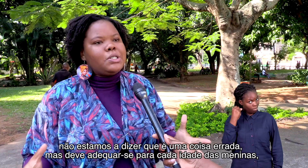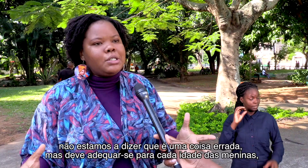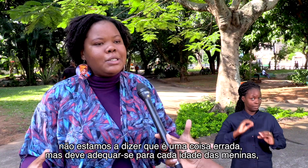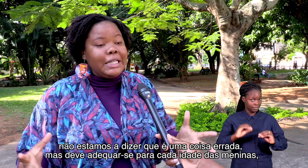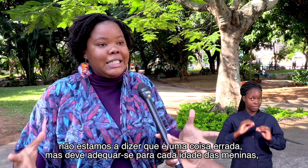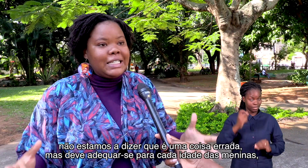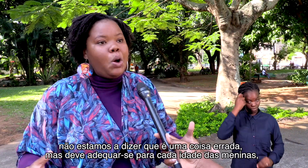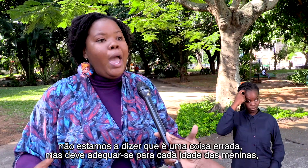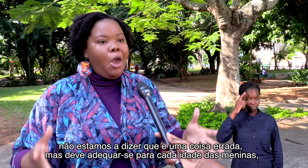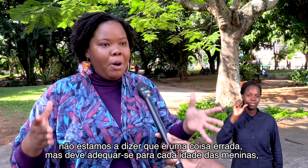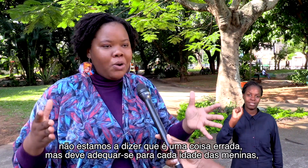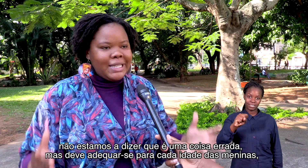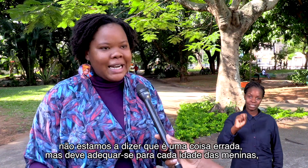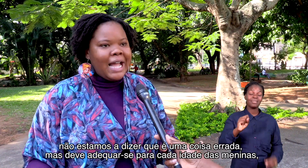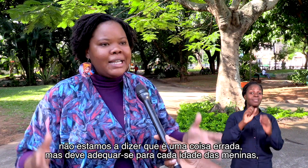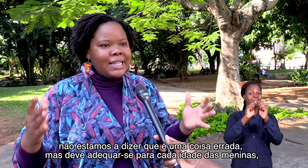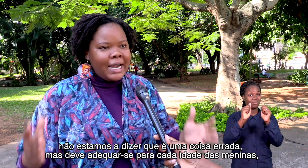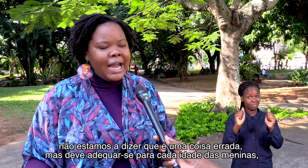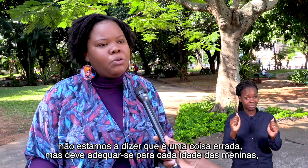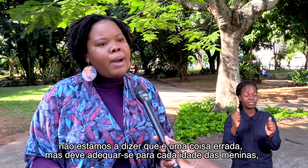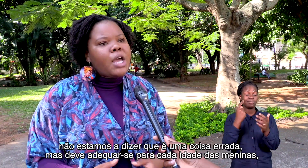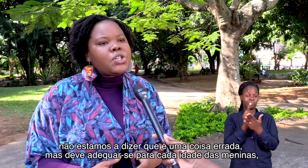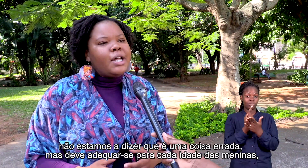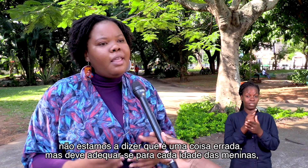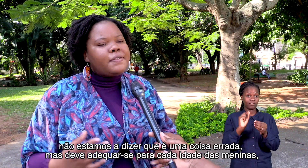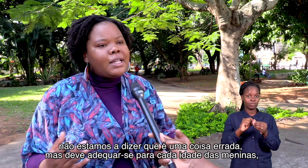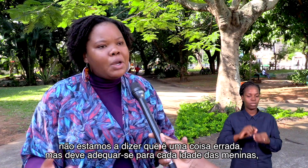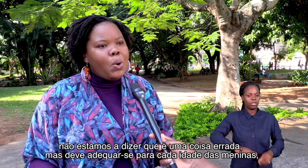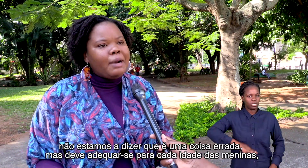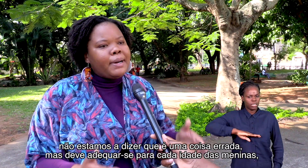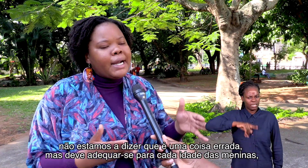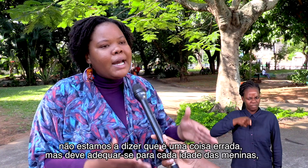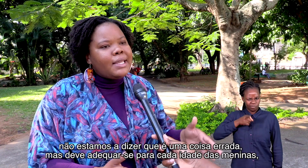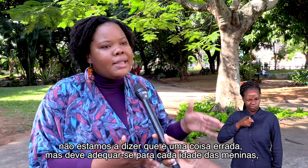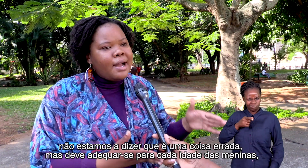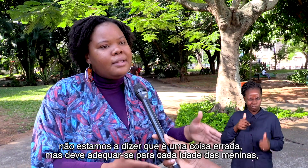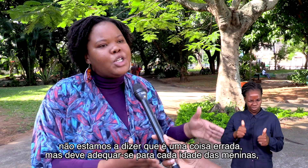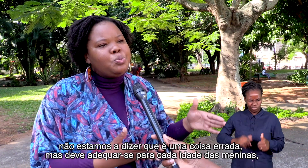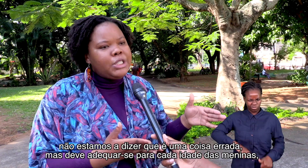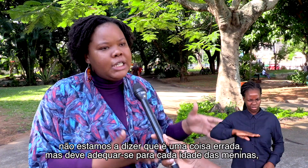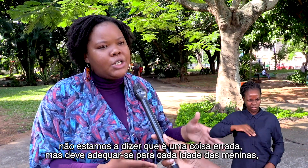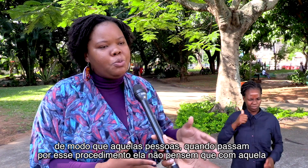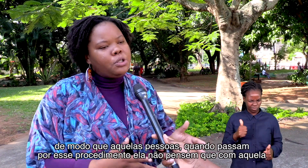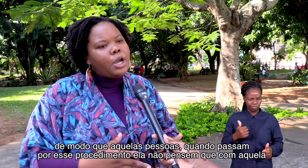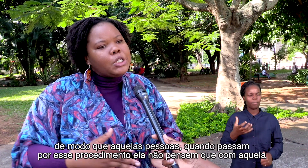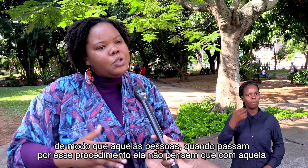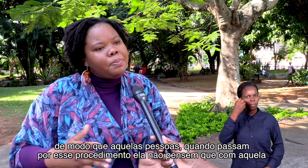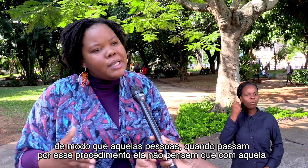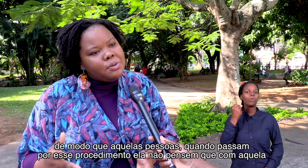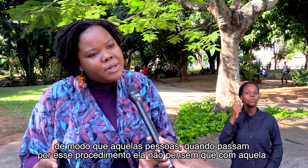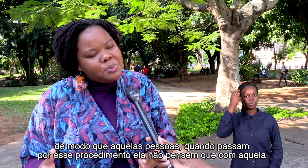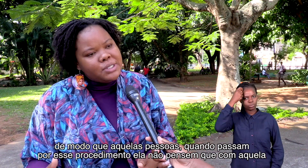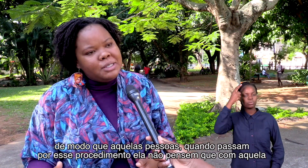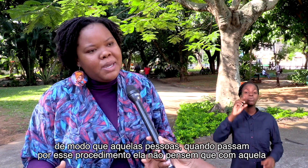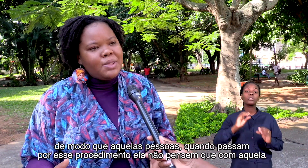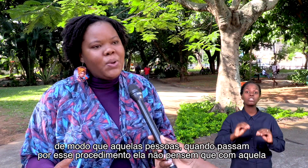ritos de iniciação é uma coisa errada, está errado, mas deve se adequar para cada idade das meninas, de modo que elas, quando